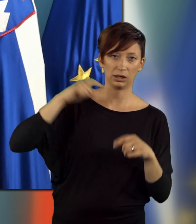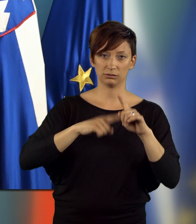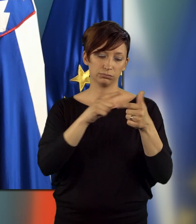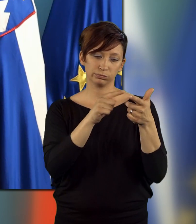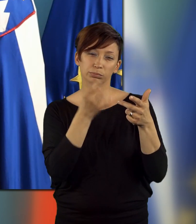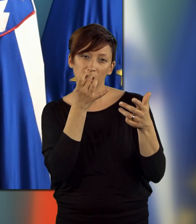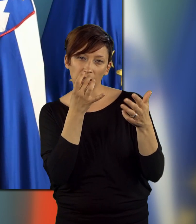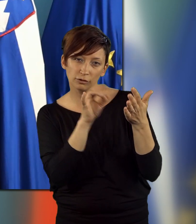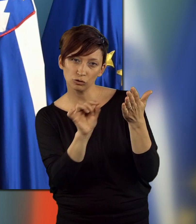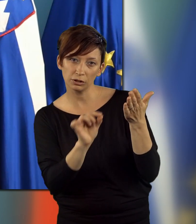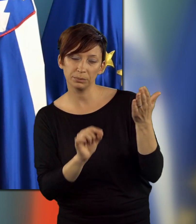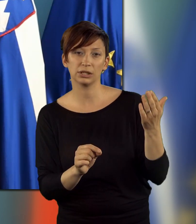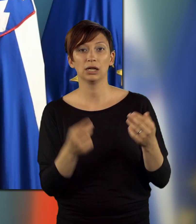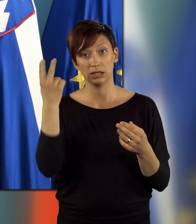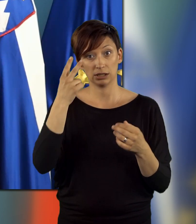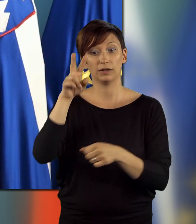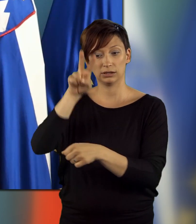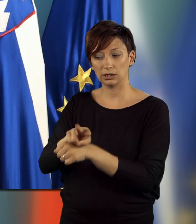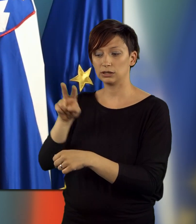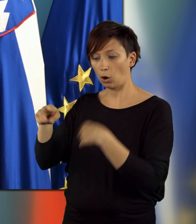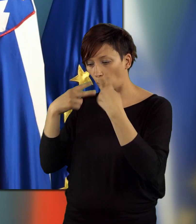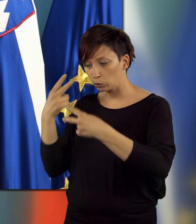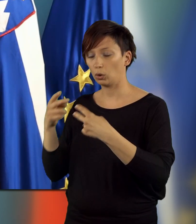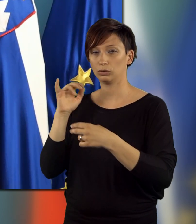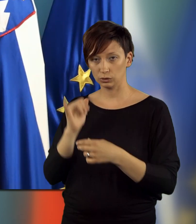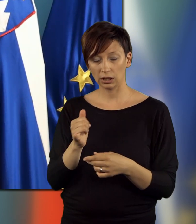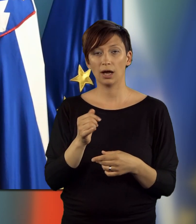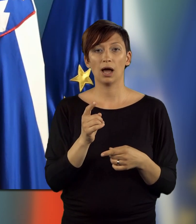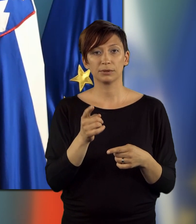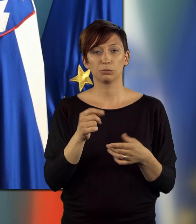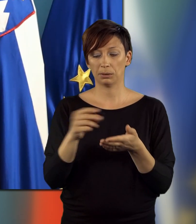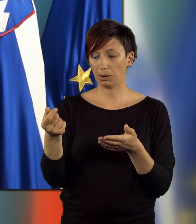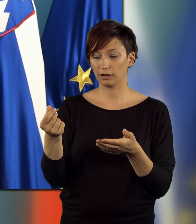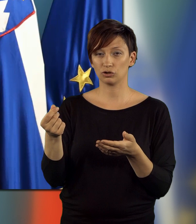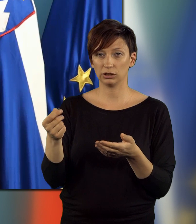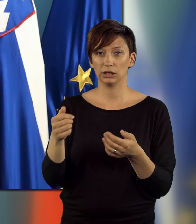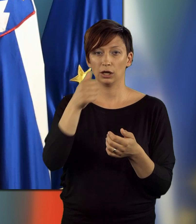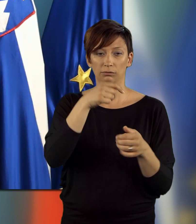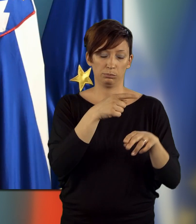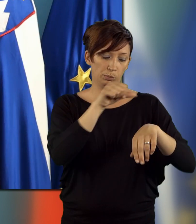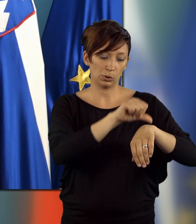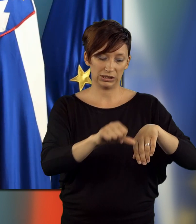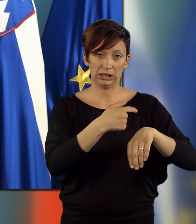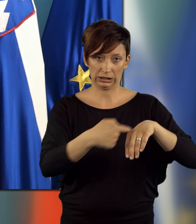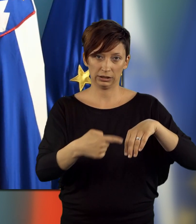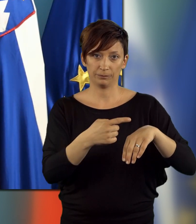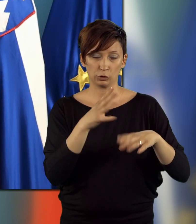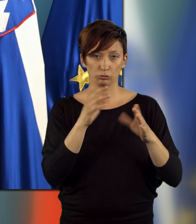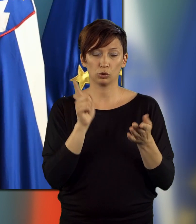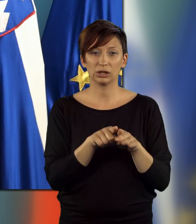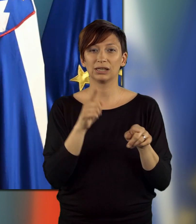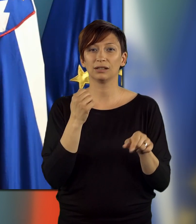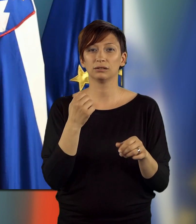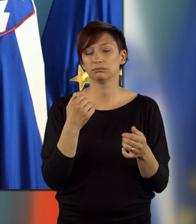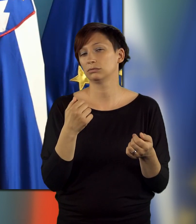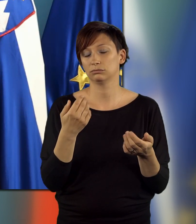podobno, kjer seveda se je nadziralo in kontroliralo in so bili plačevani posegi po dejansko